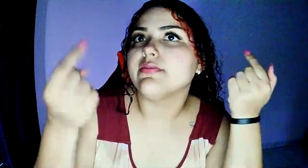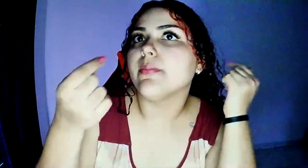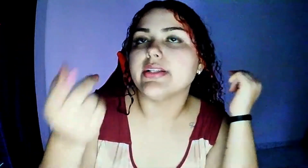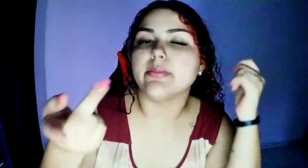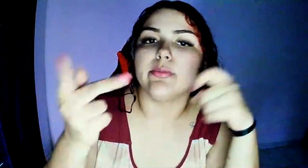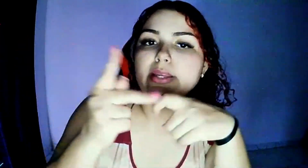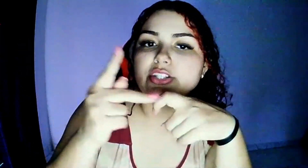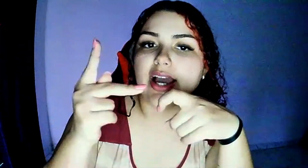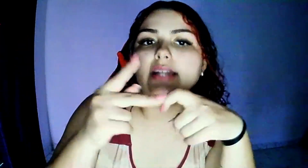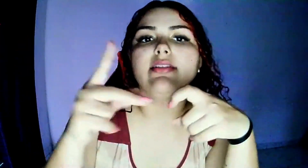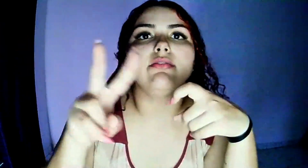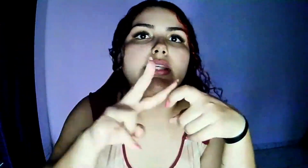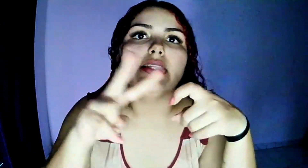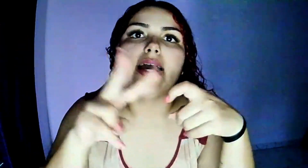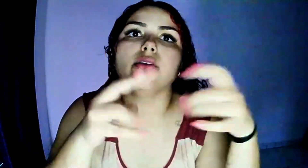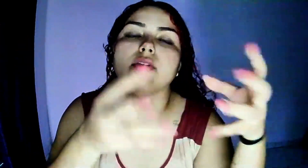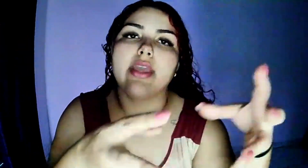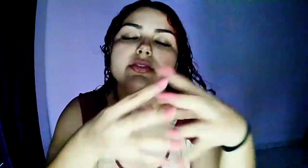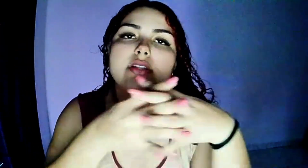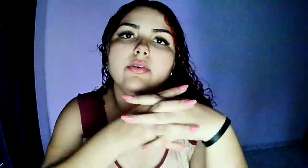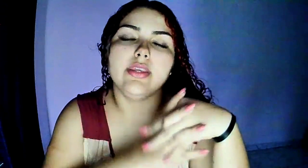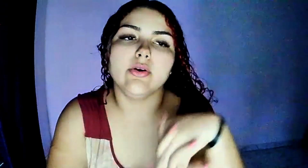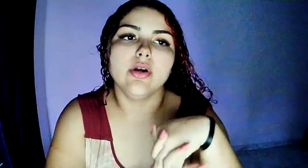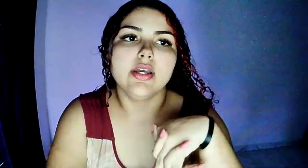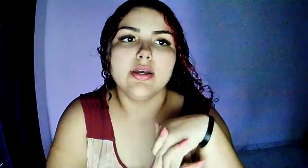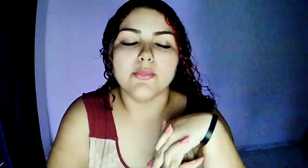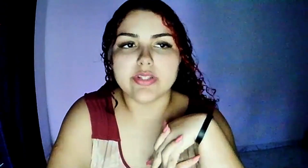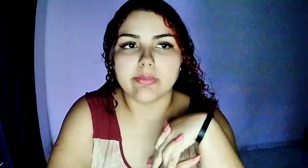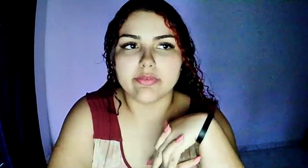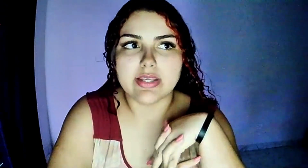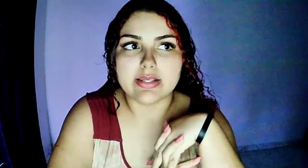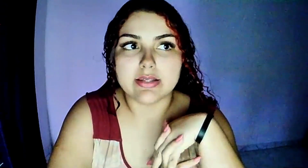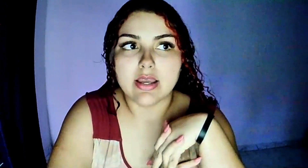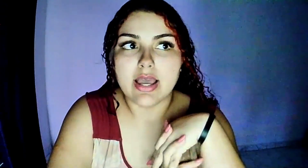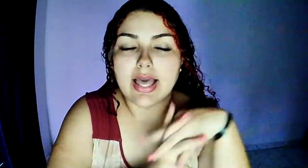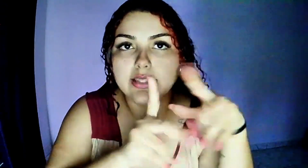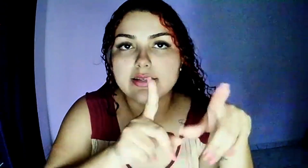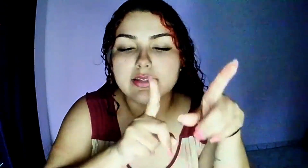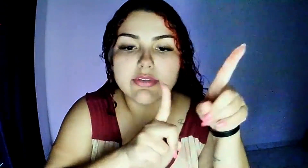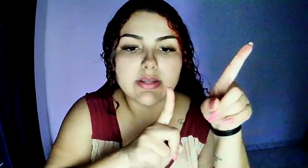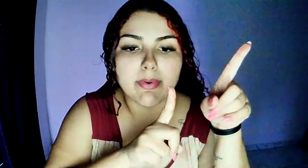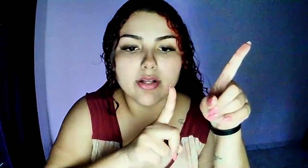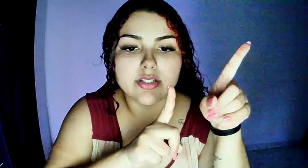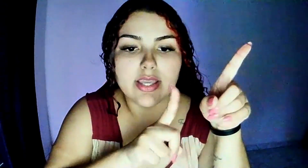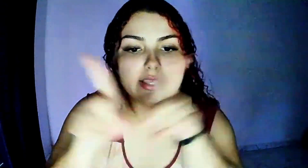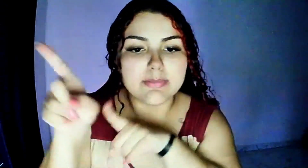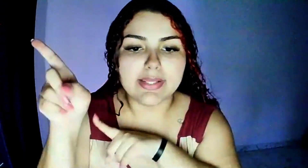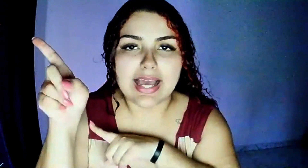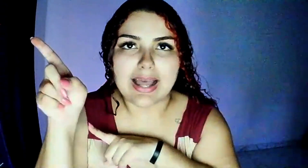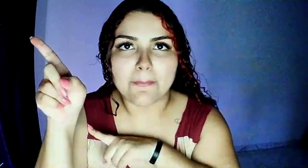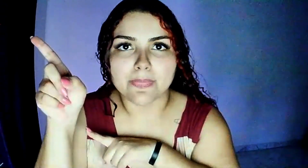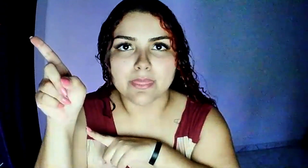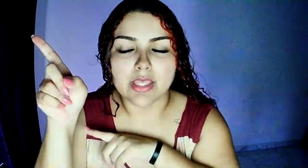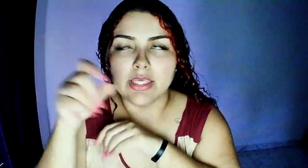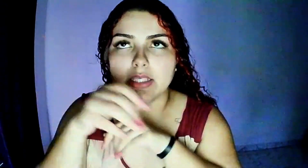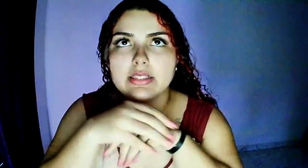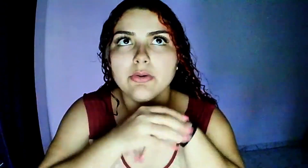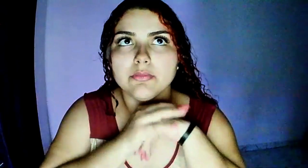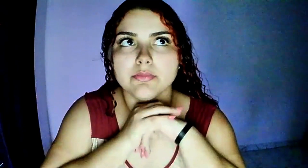for, por exemplo, um pediatra ou veterinário, que é o sinal que eu mostrei para vocês, ainda assim você pode explicar. Então, o